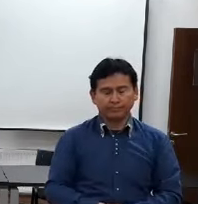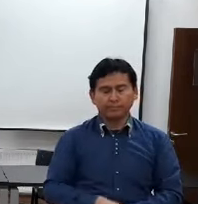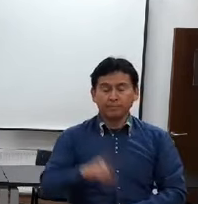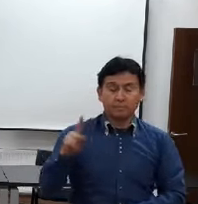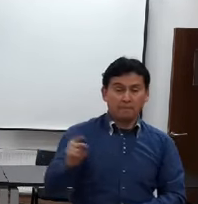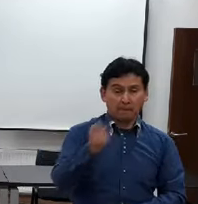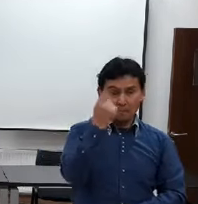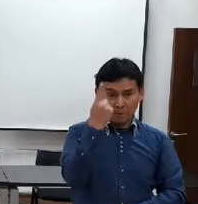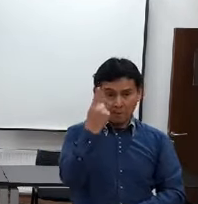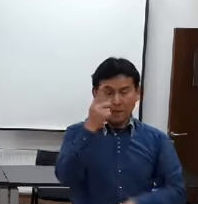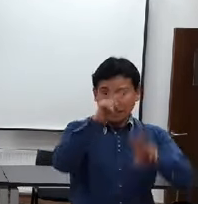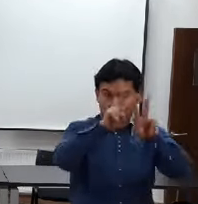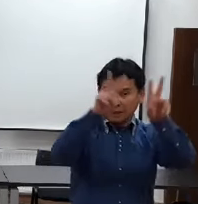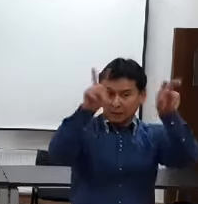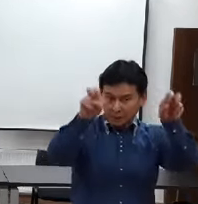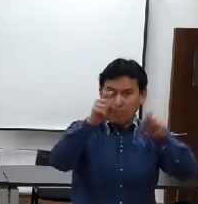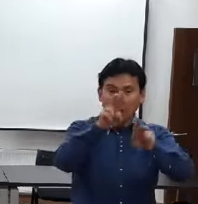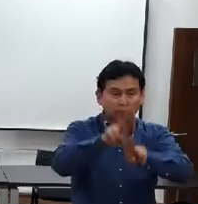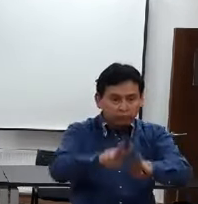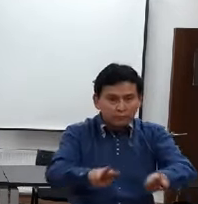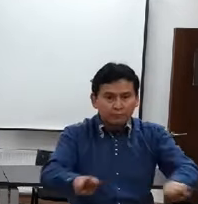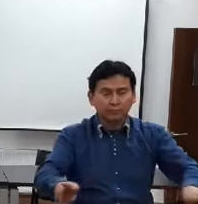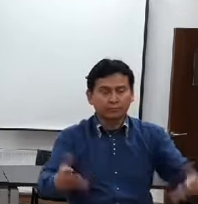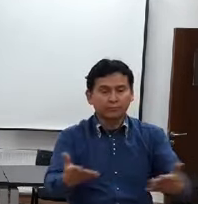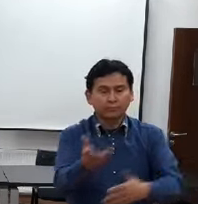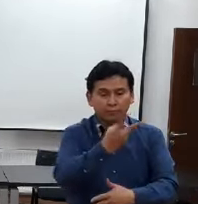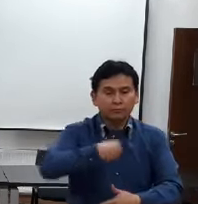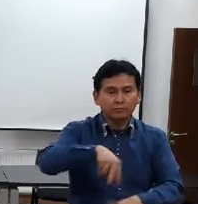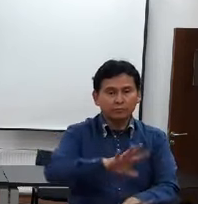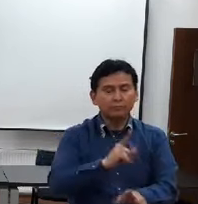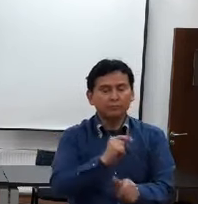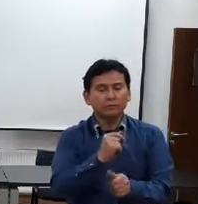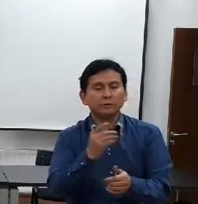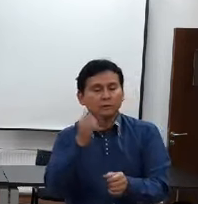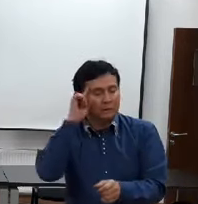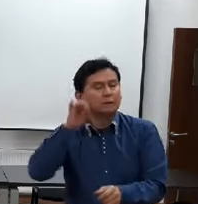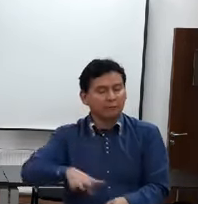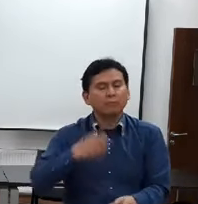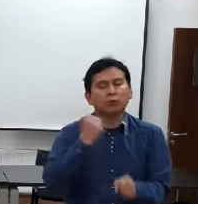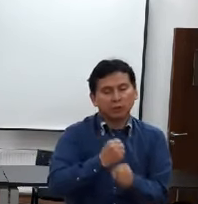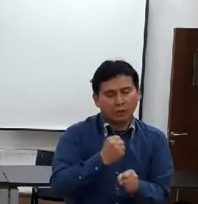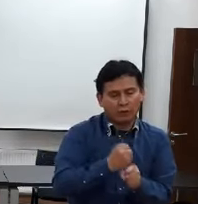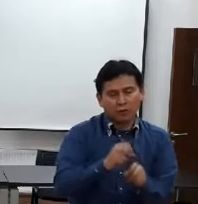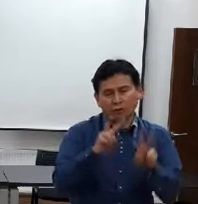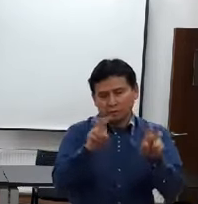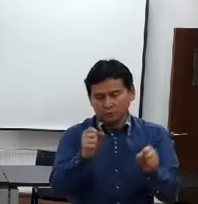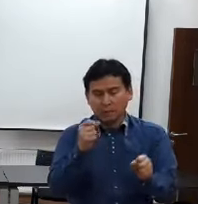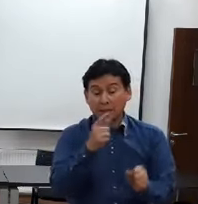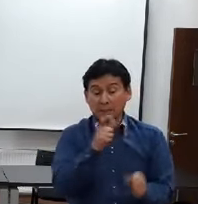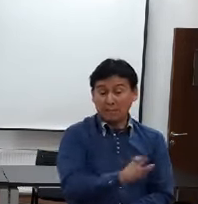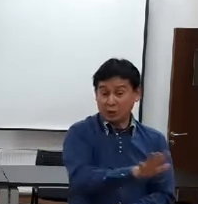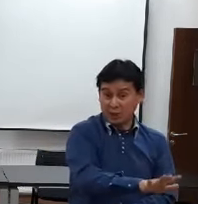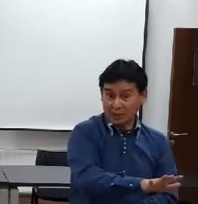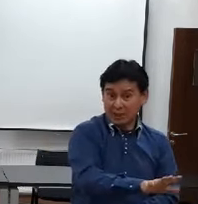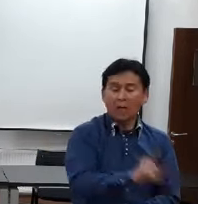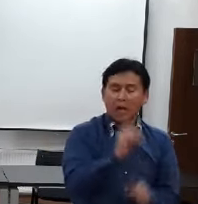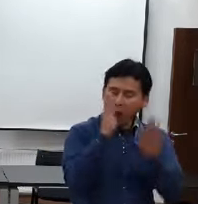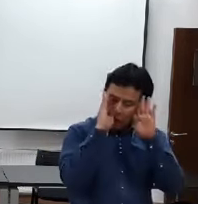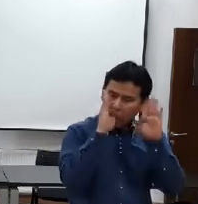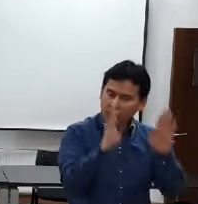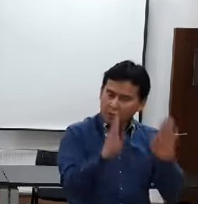tema es tener la tranquilidad de que nosotros sabemos hacer nuestro trabajo y la paciente va a ser